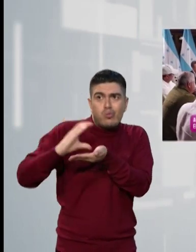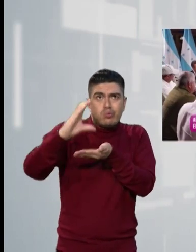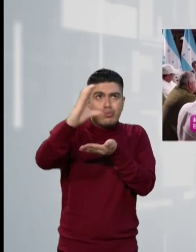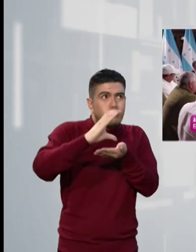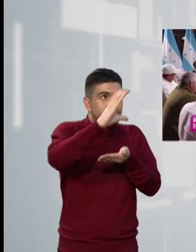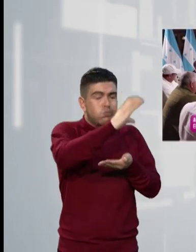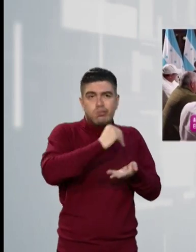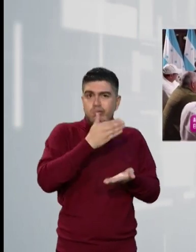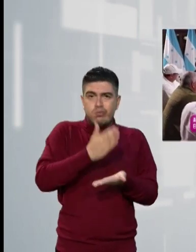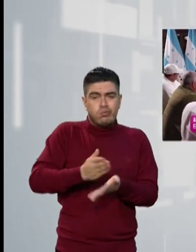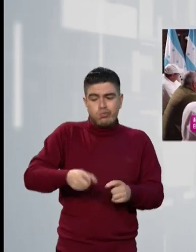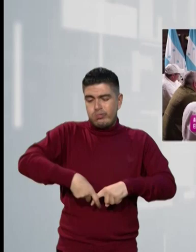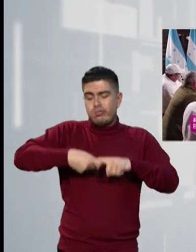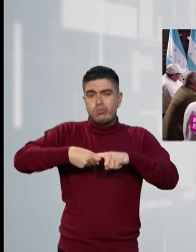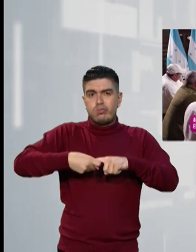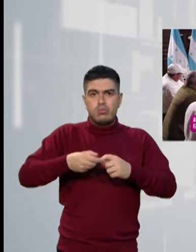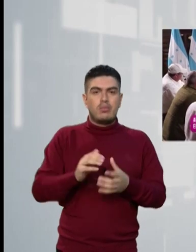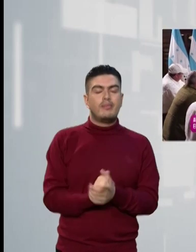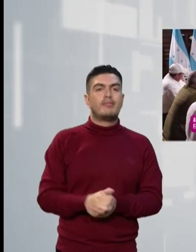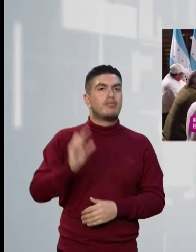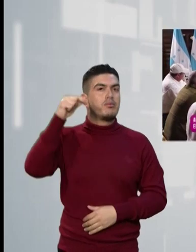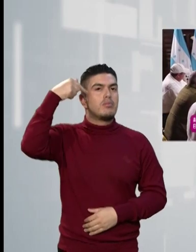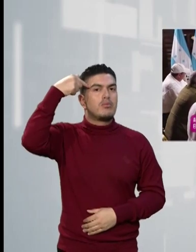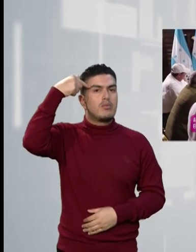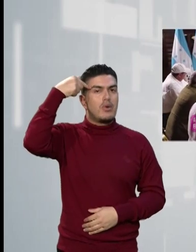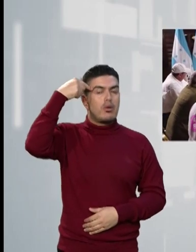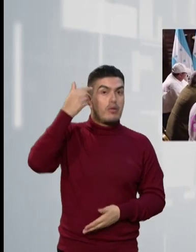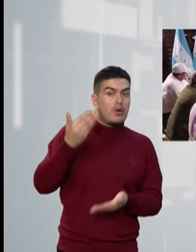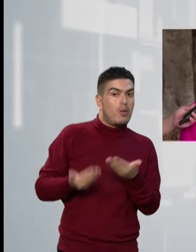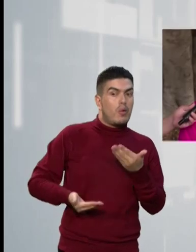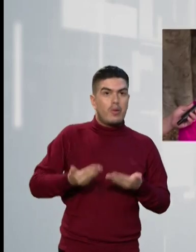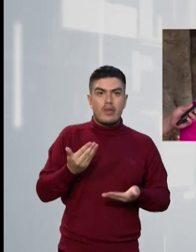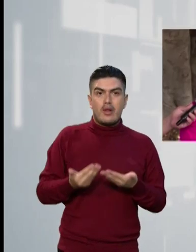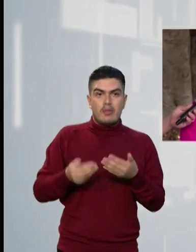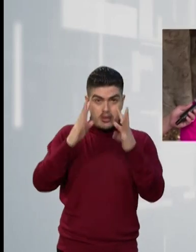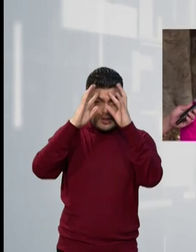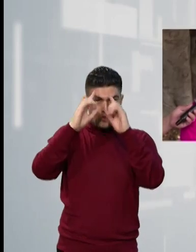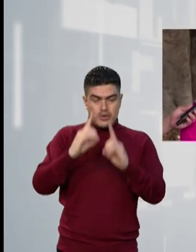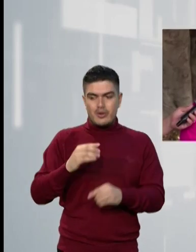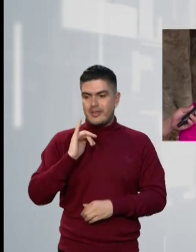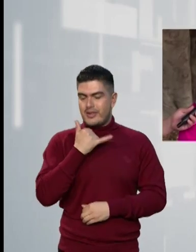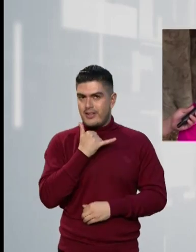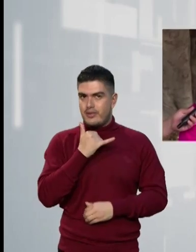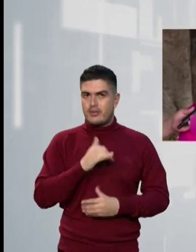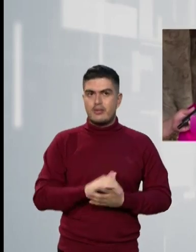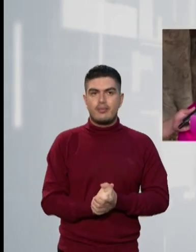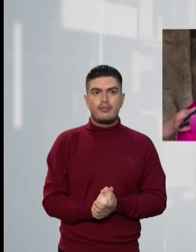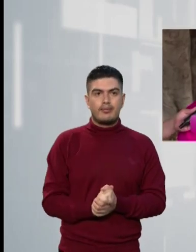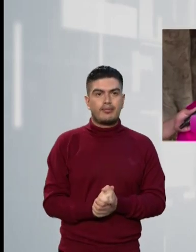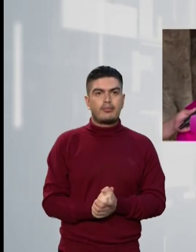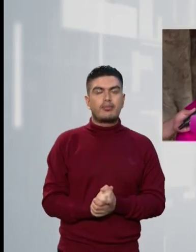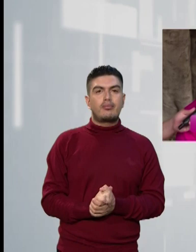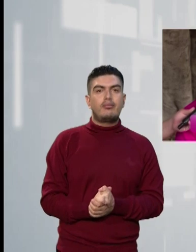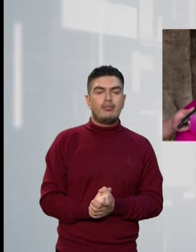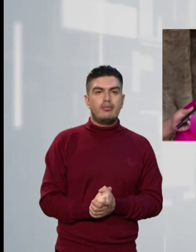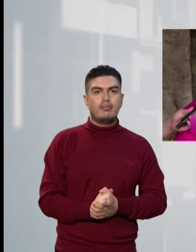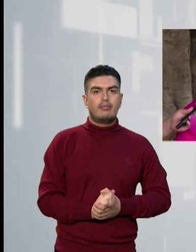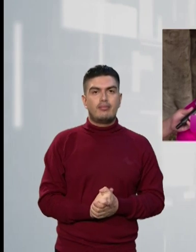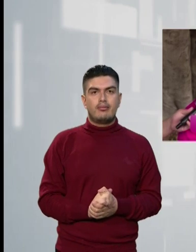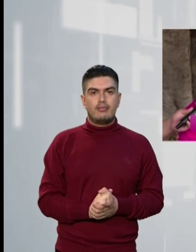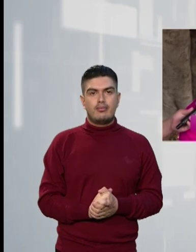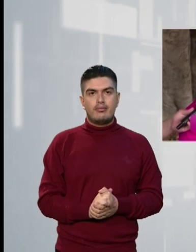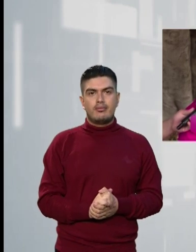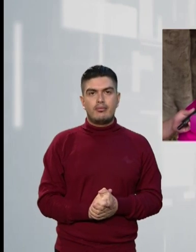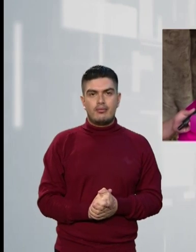Johana Bermúdez el socialismo que plantea el gobierno podría traer consecuencias Estados Unidos como principal alado Honduras Entonces